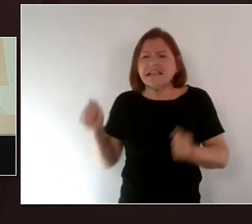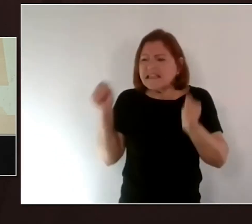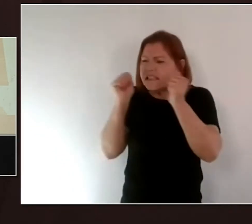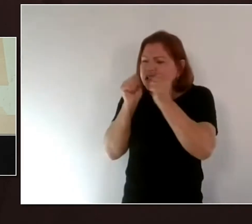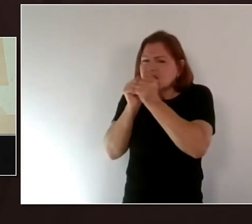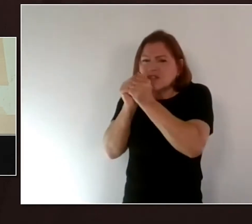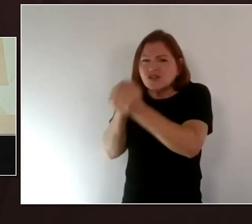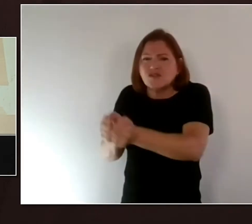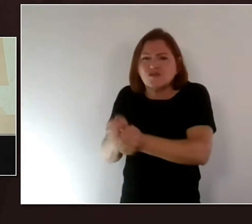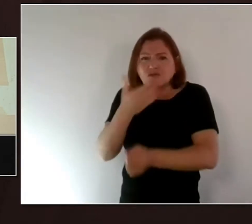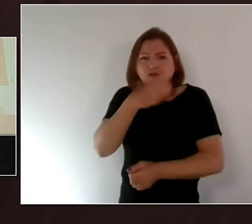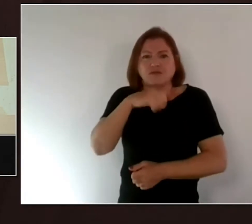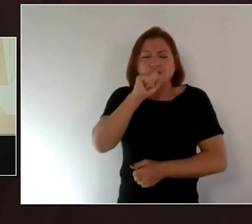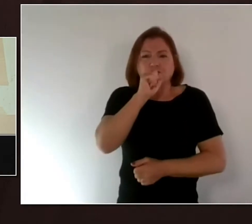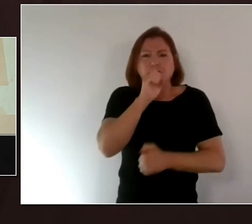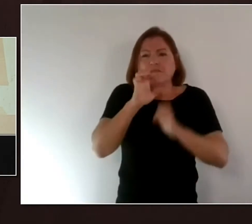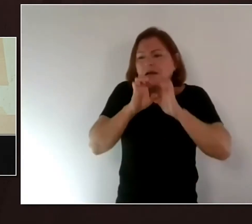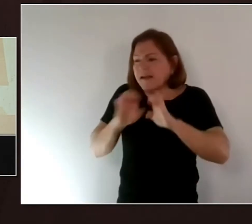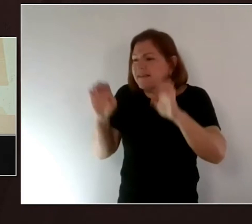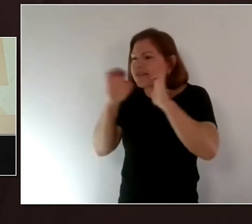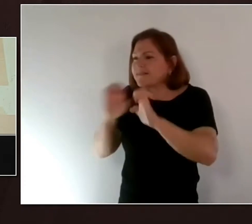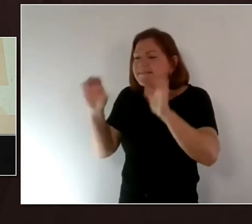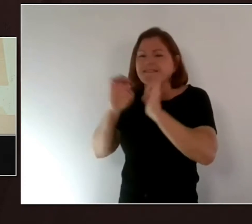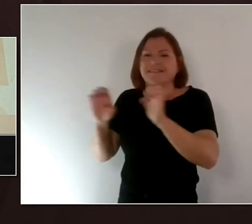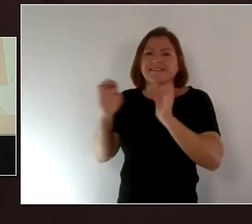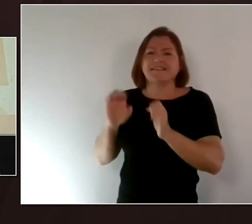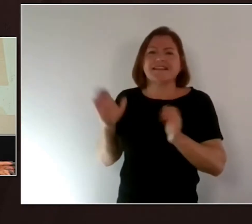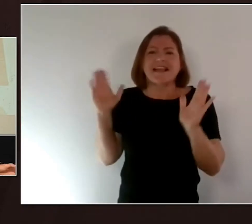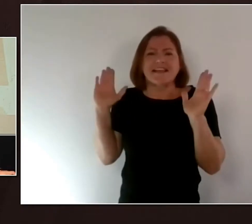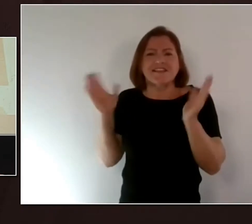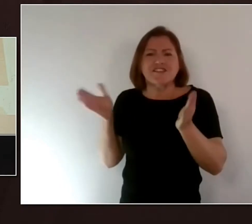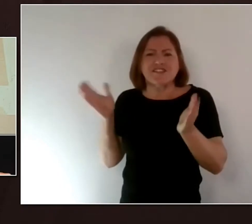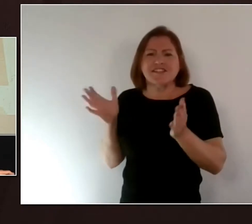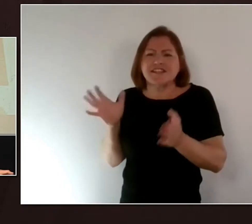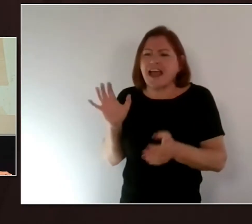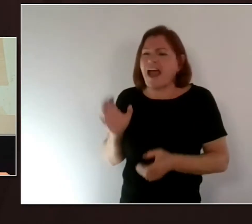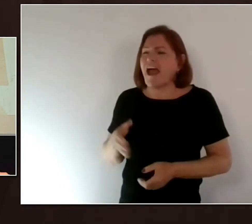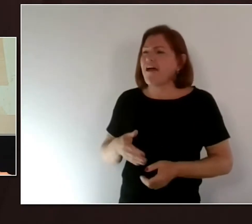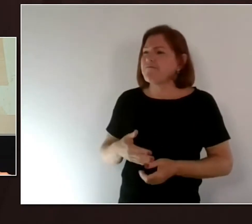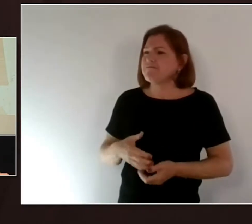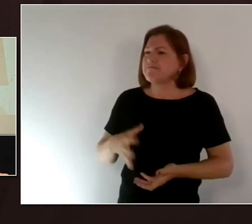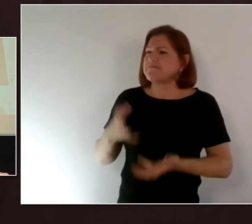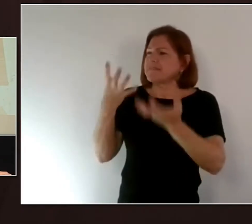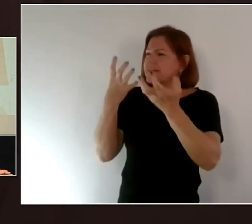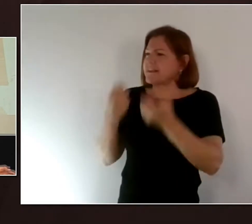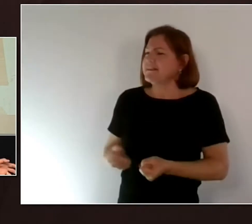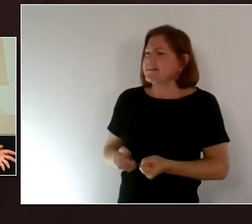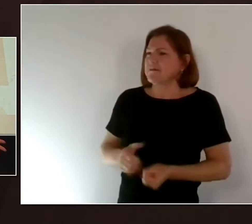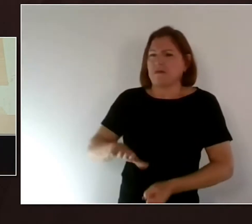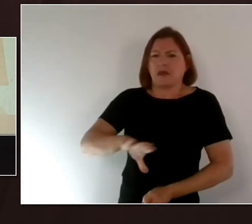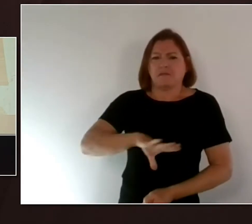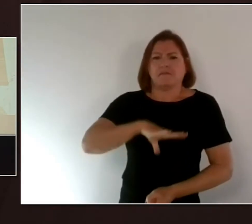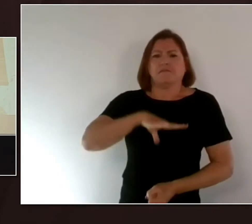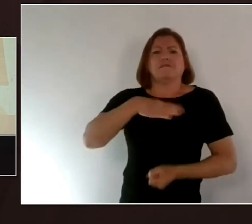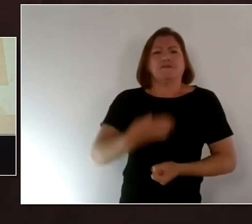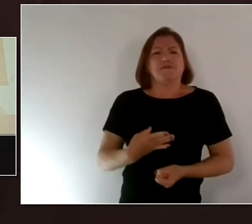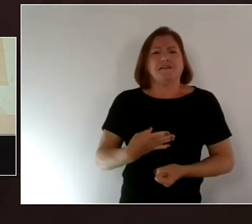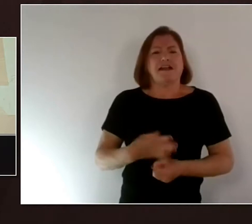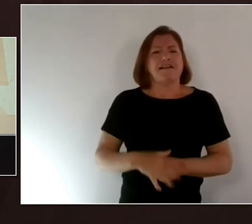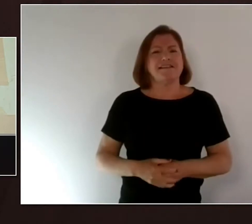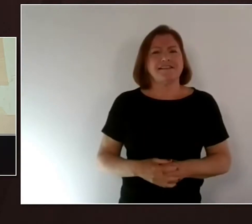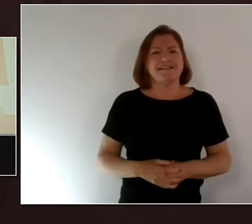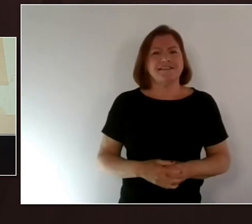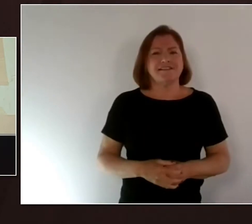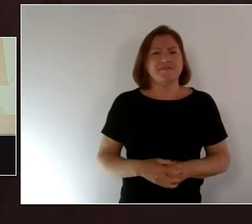pregar o evangelho e já ganharam coragem, né, para abordar as